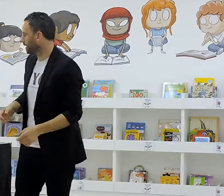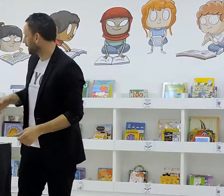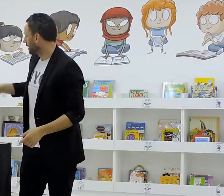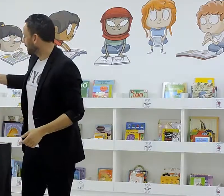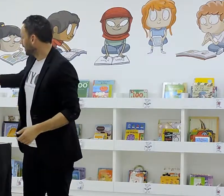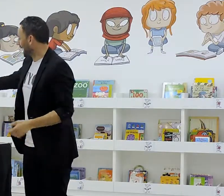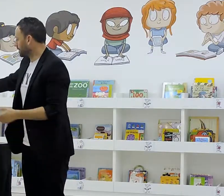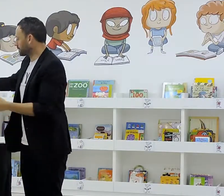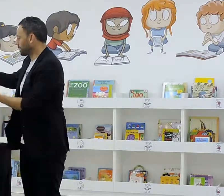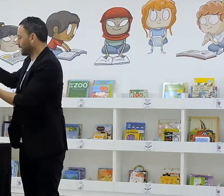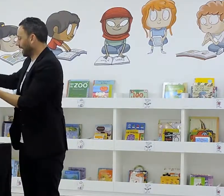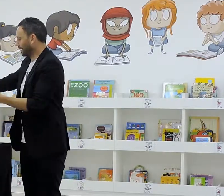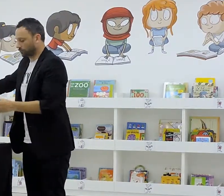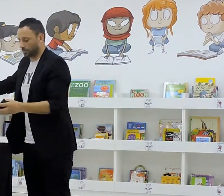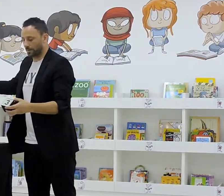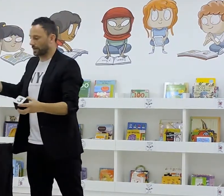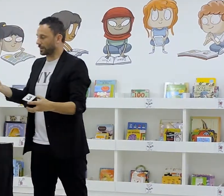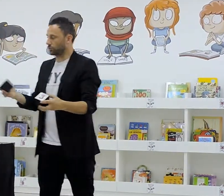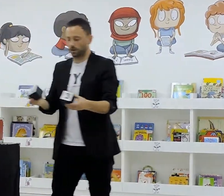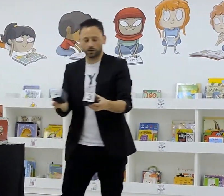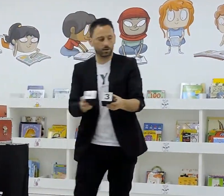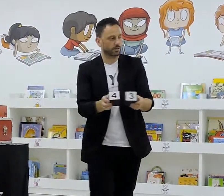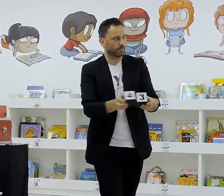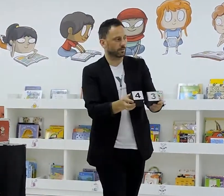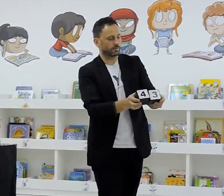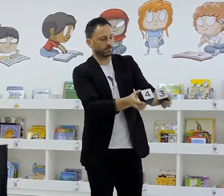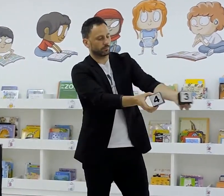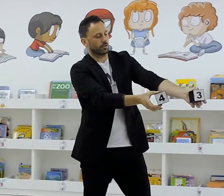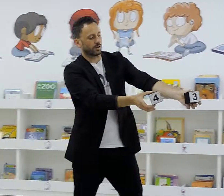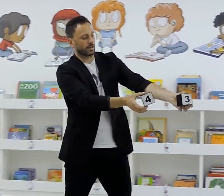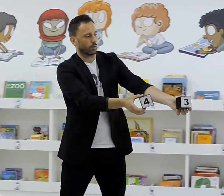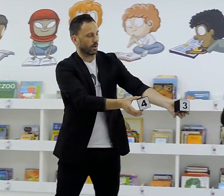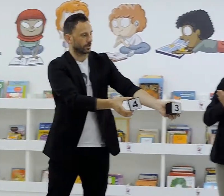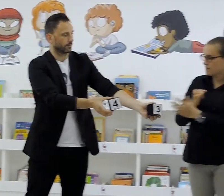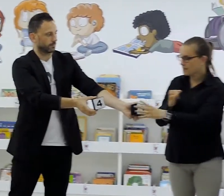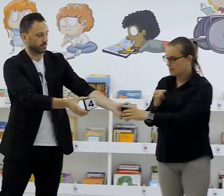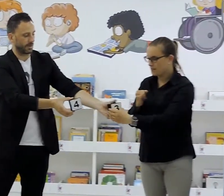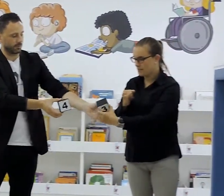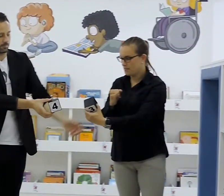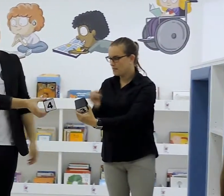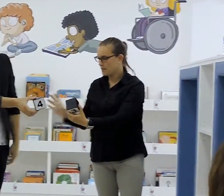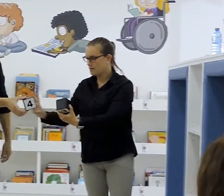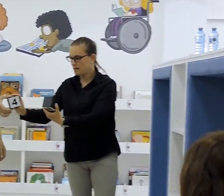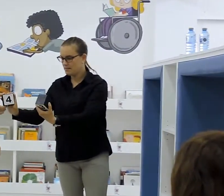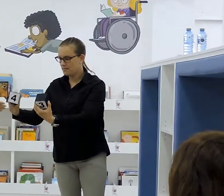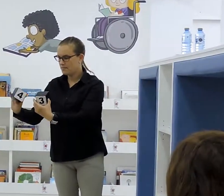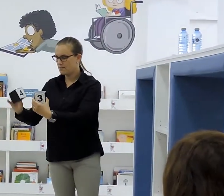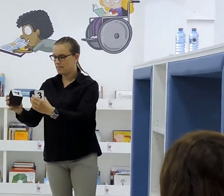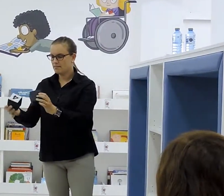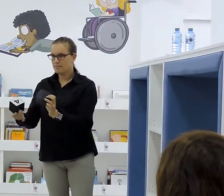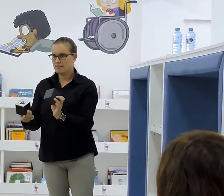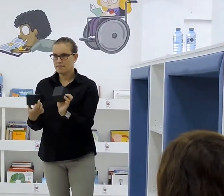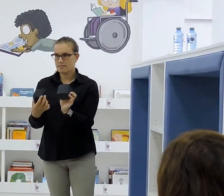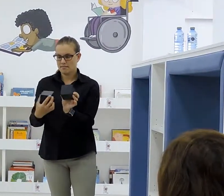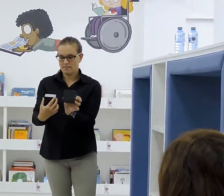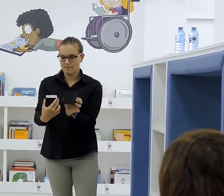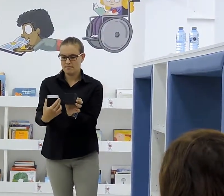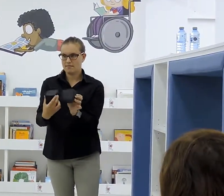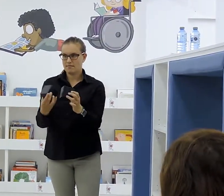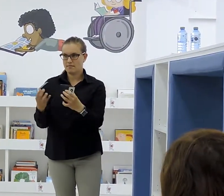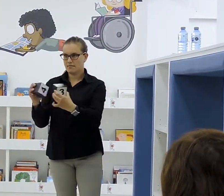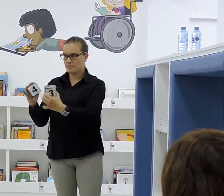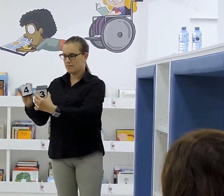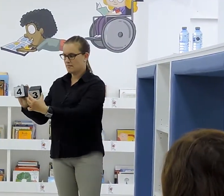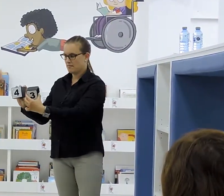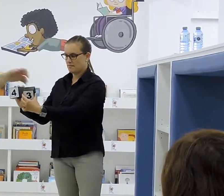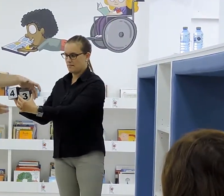¿Vale? De la misma manera que tú examinas el 1 y el 2, el 3 y el 4. No, el 3 y el 4. Comprobar, examinar, son cubos